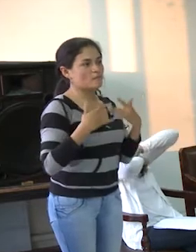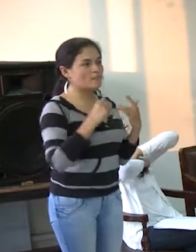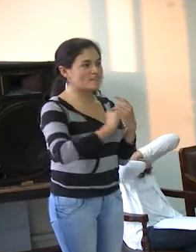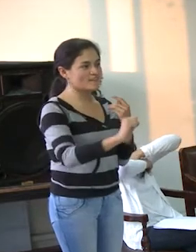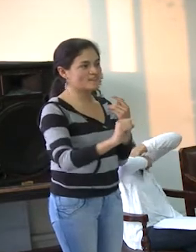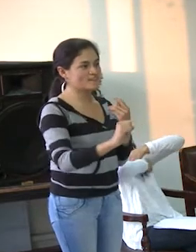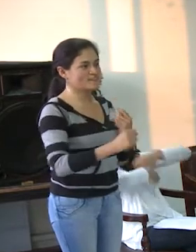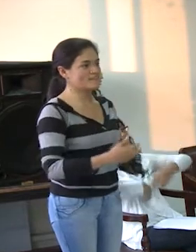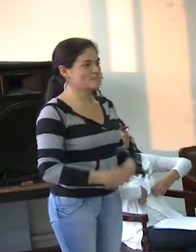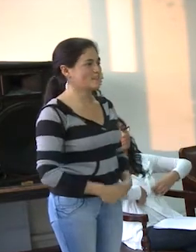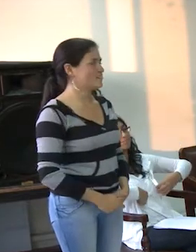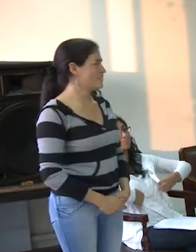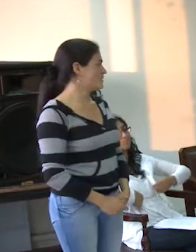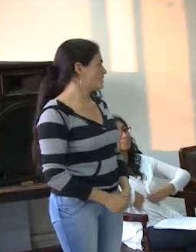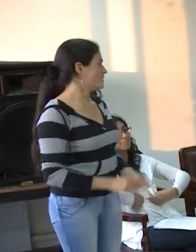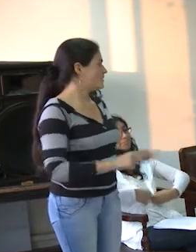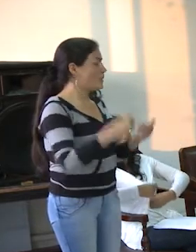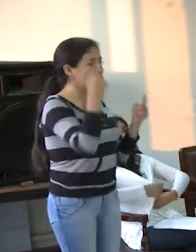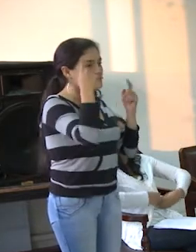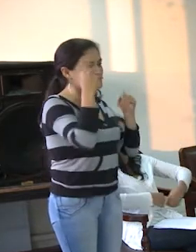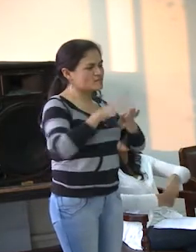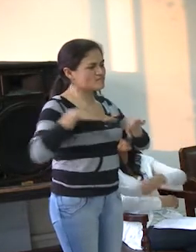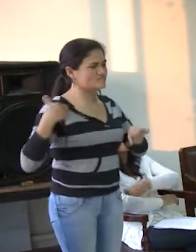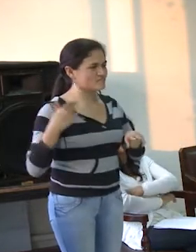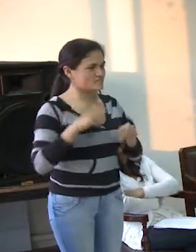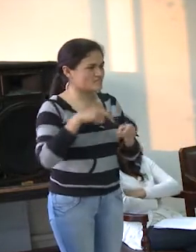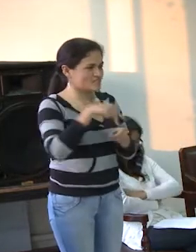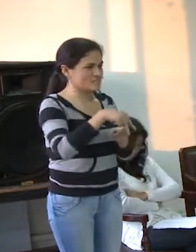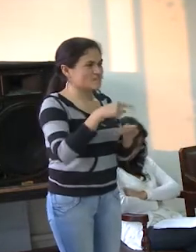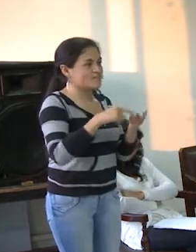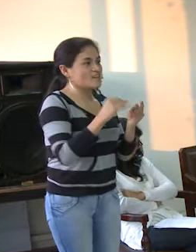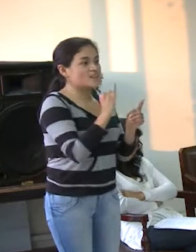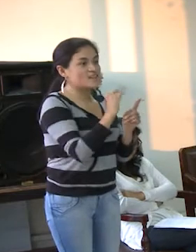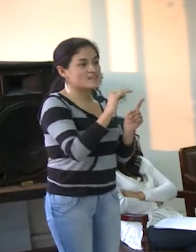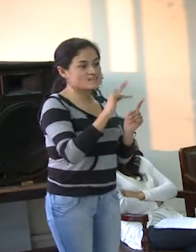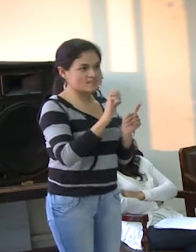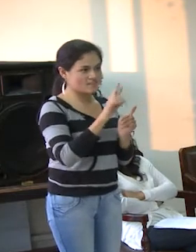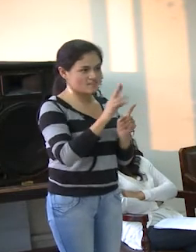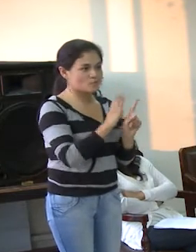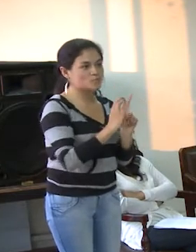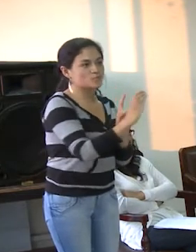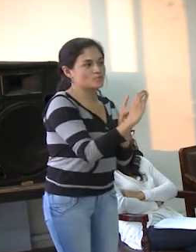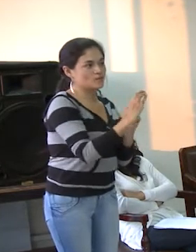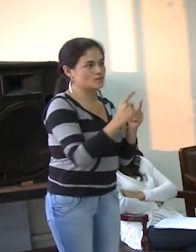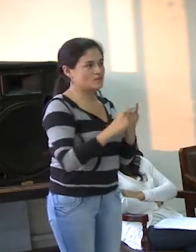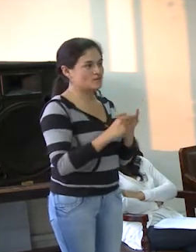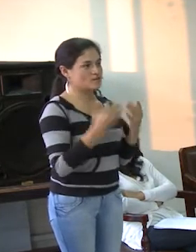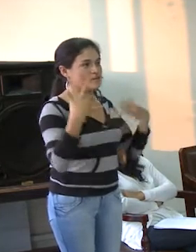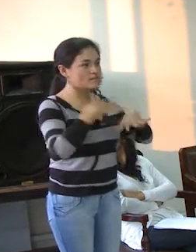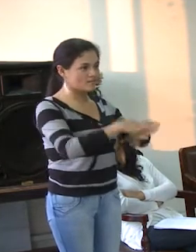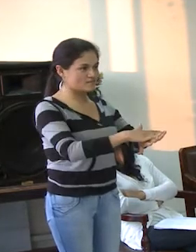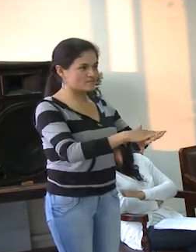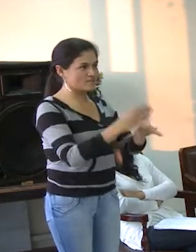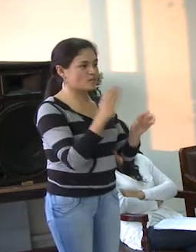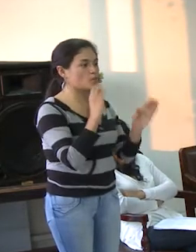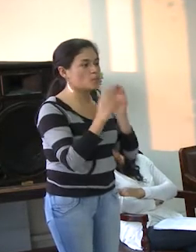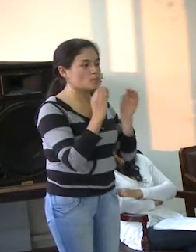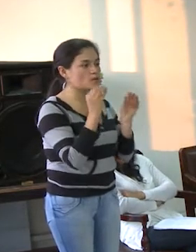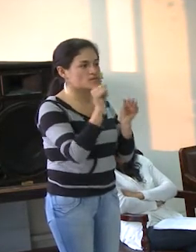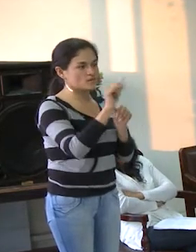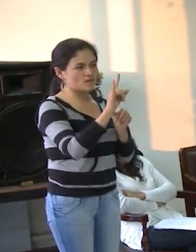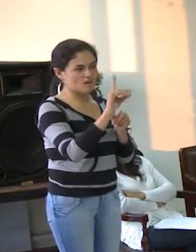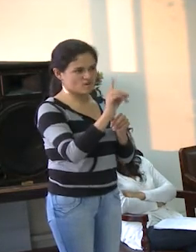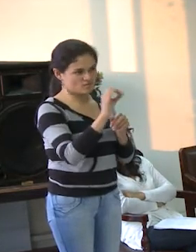y adultas, el pensamiento ancestral, la interculturalidad, la comunicación audiovisual, los